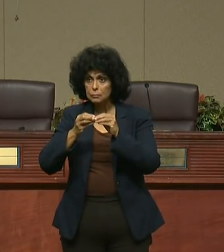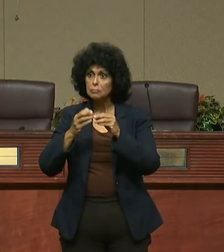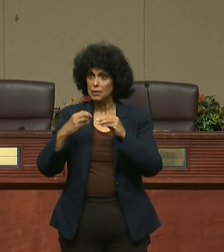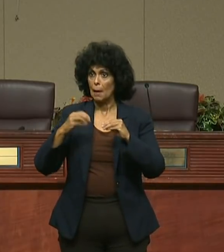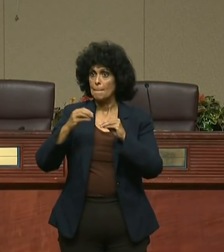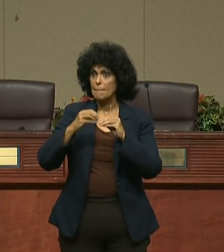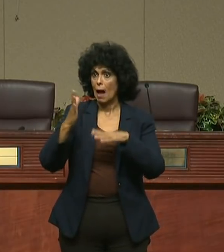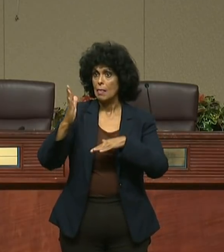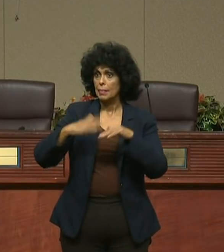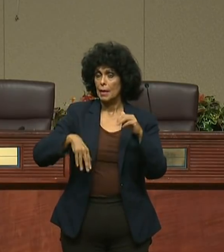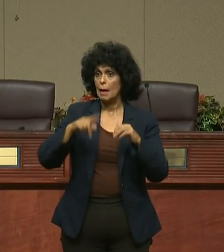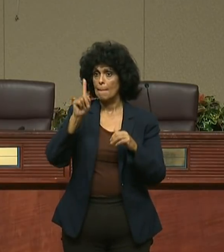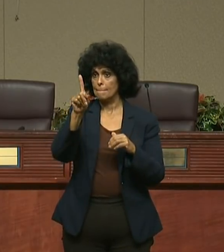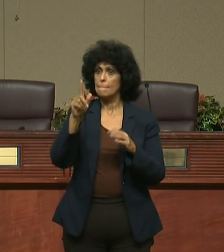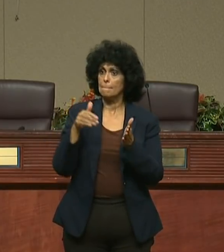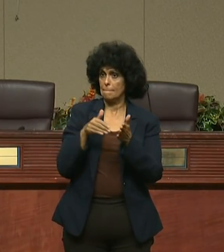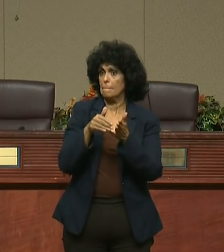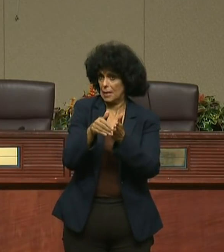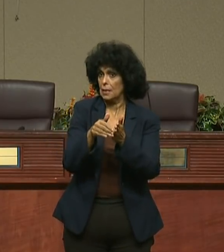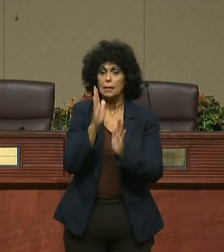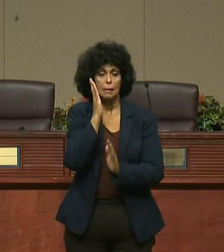camas disponibles en el condado.